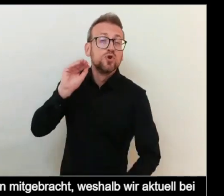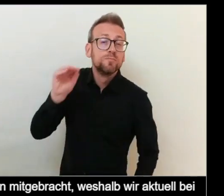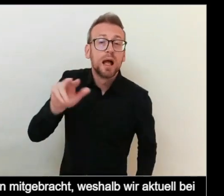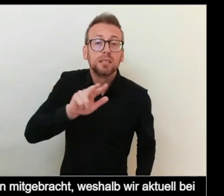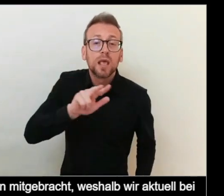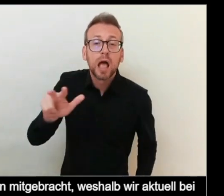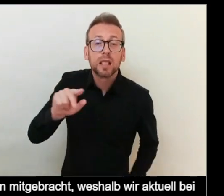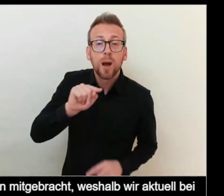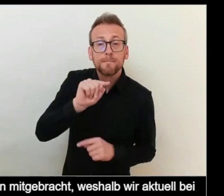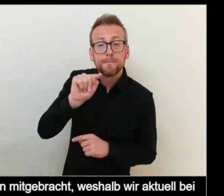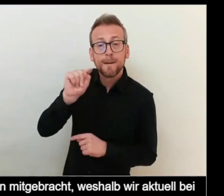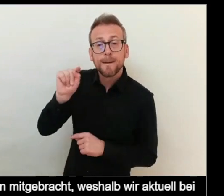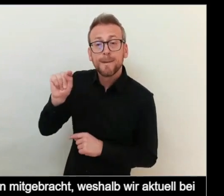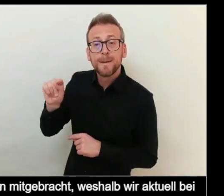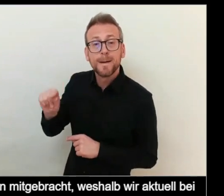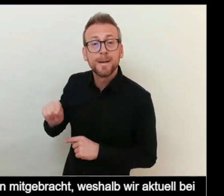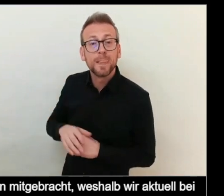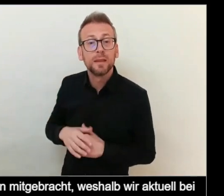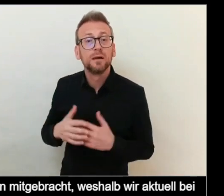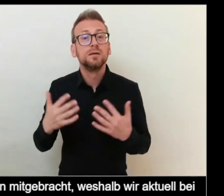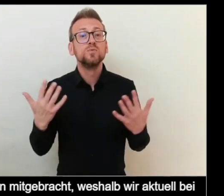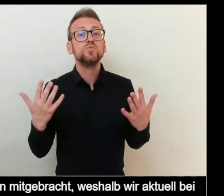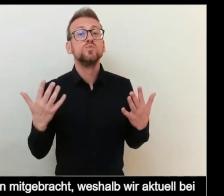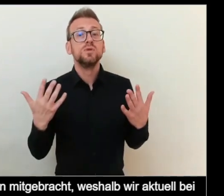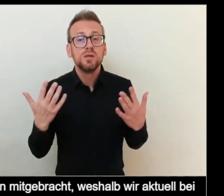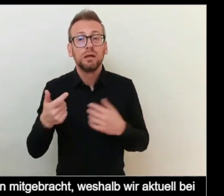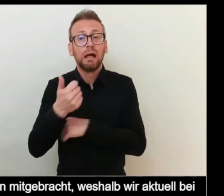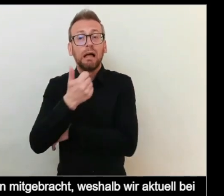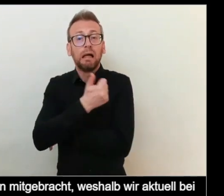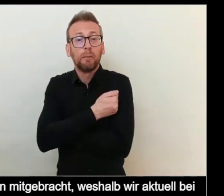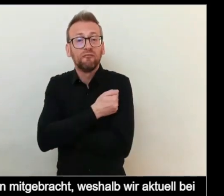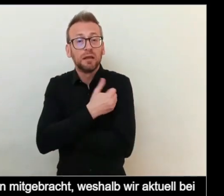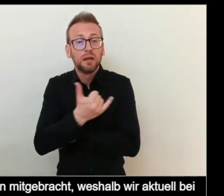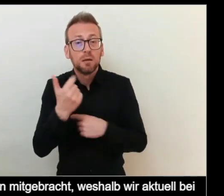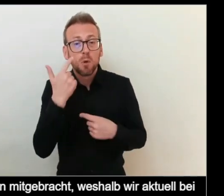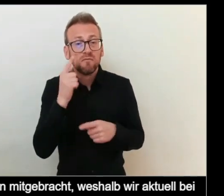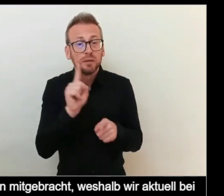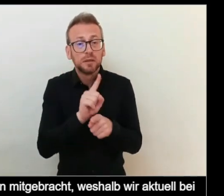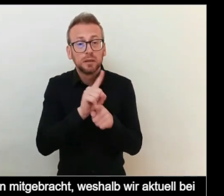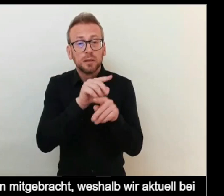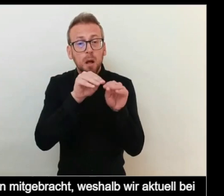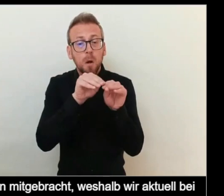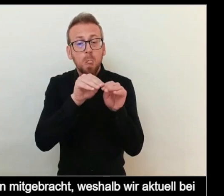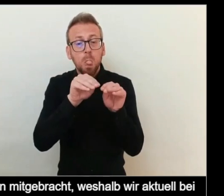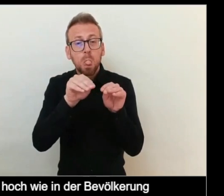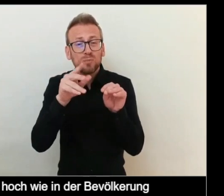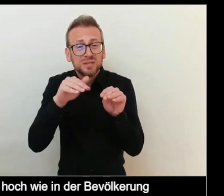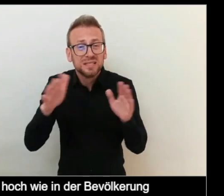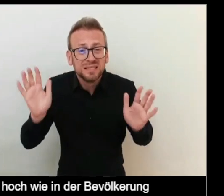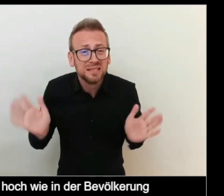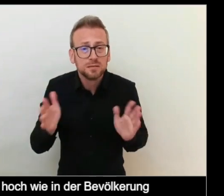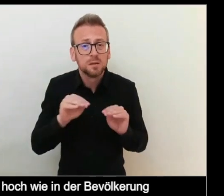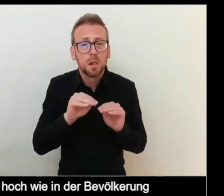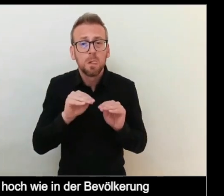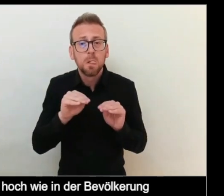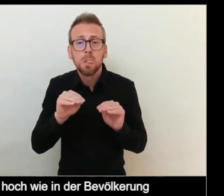also der sogenannte Totimpfstoff, auf den ja Hoffnungen gesetzt wurden, für die, die halt den mRNA-Impfstoff nicht